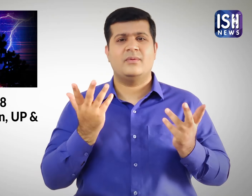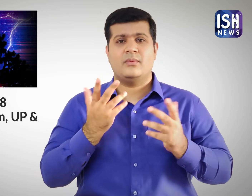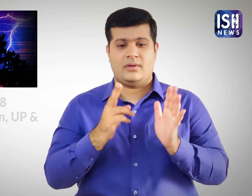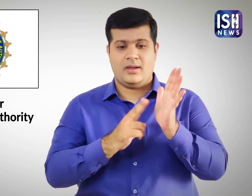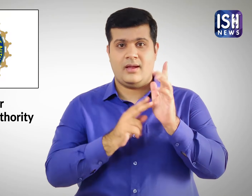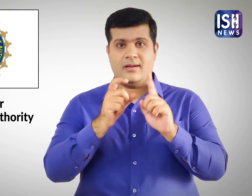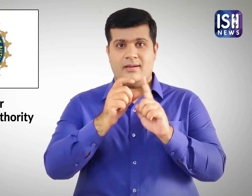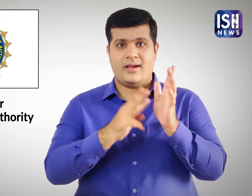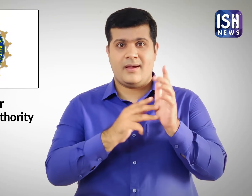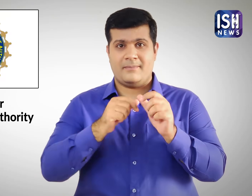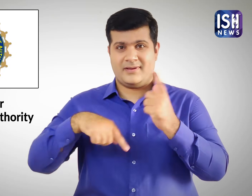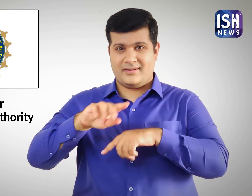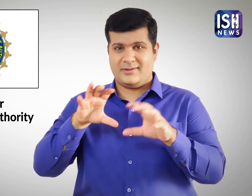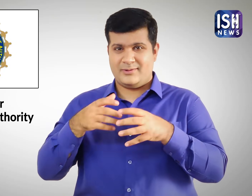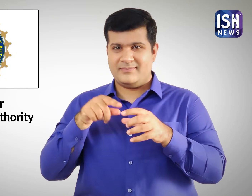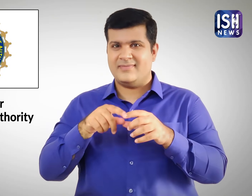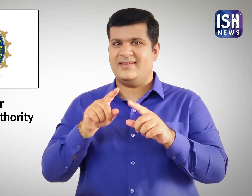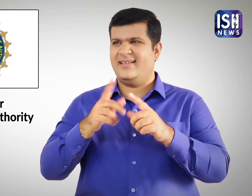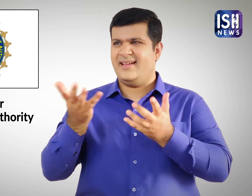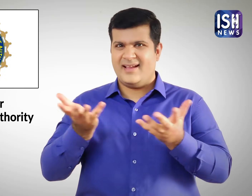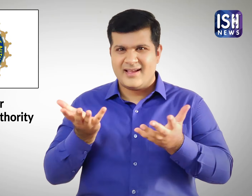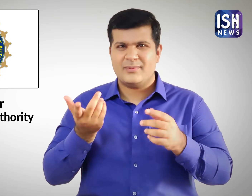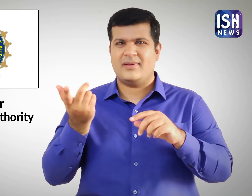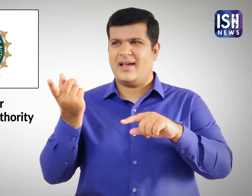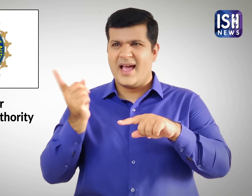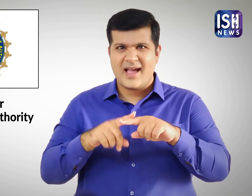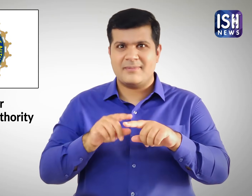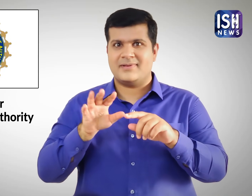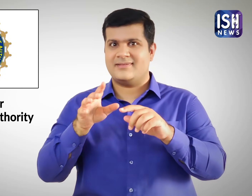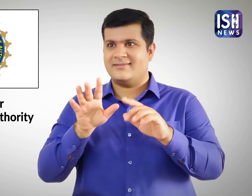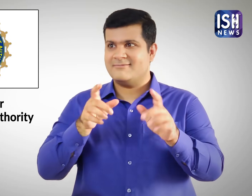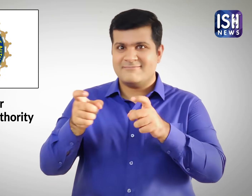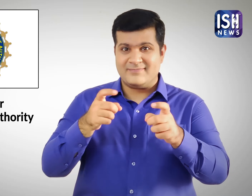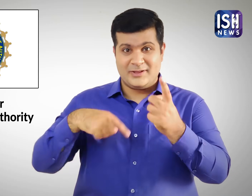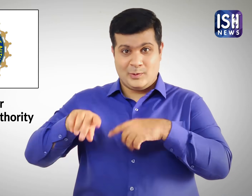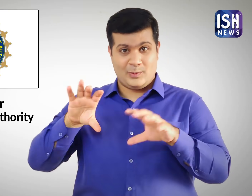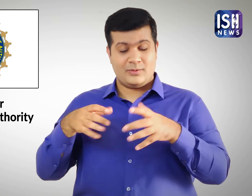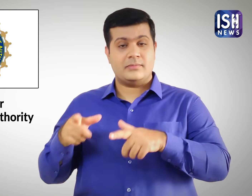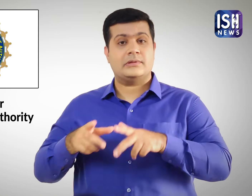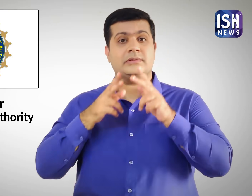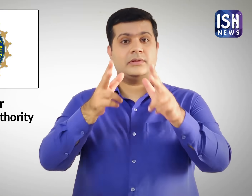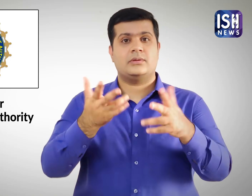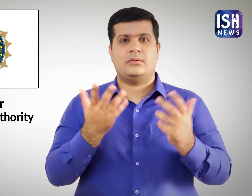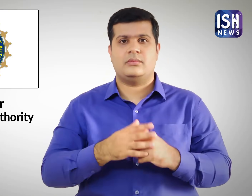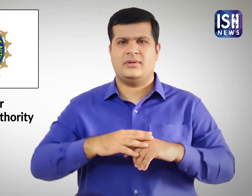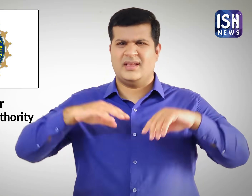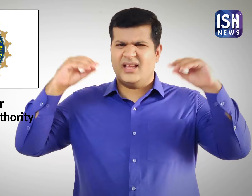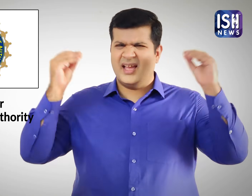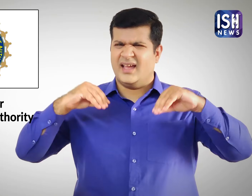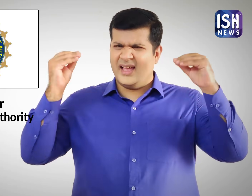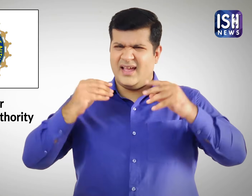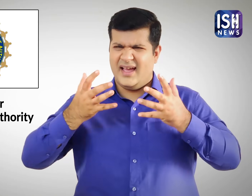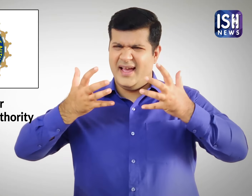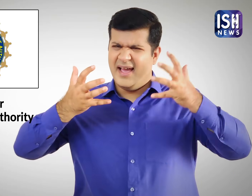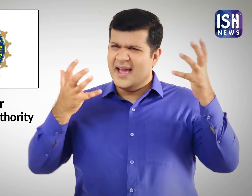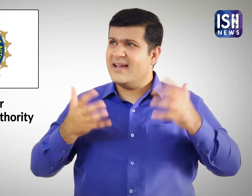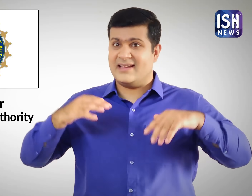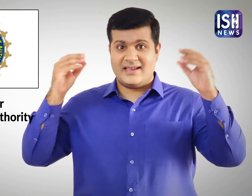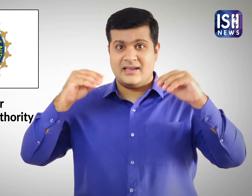राष्ट्य आपदा प्रबंदन प्रादिकरण की अनुसार गरच के साथ